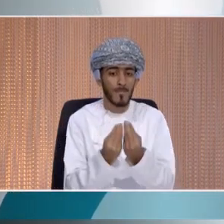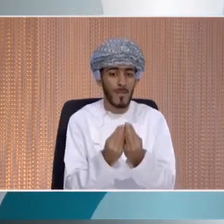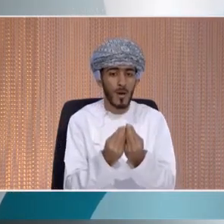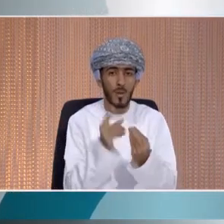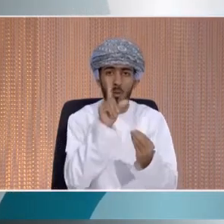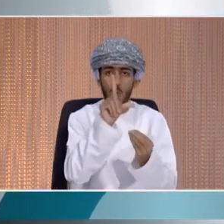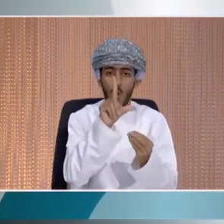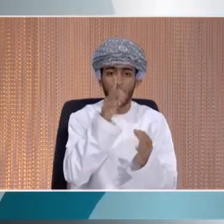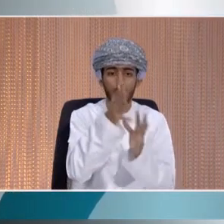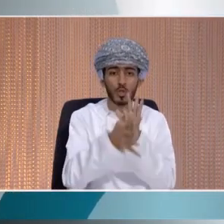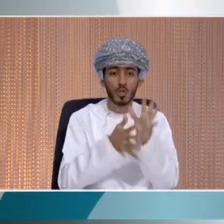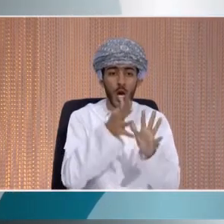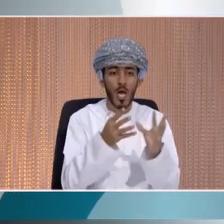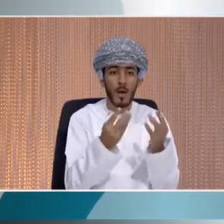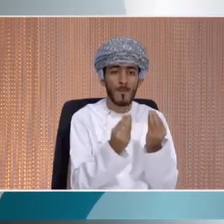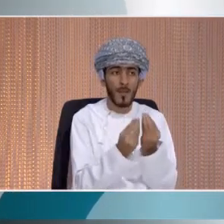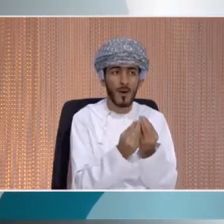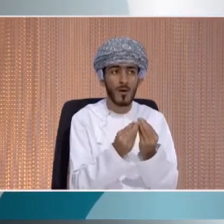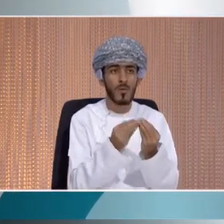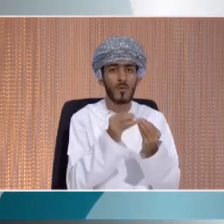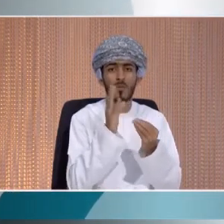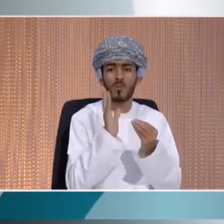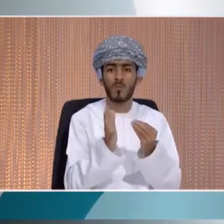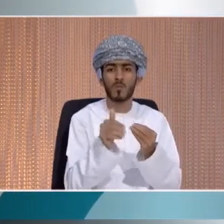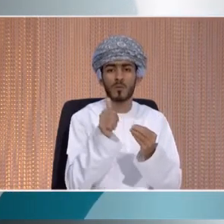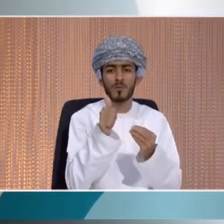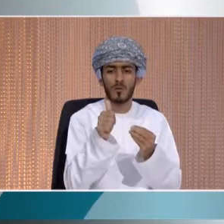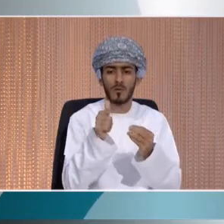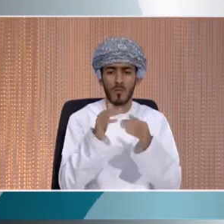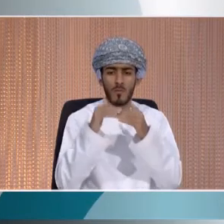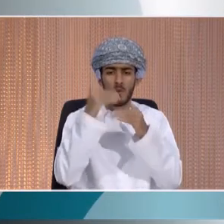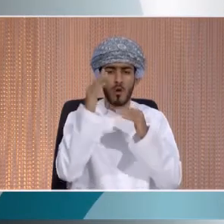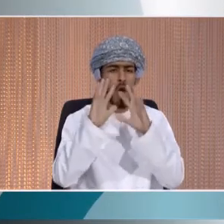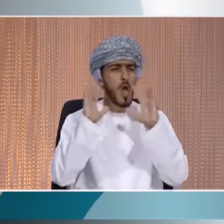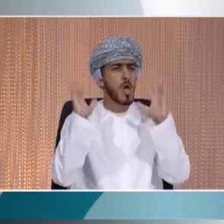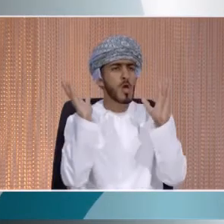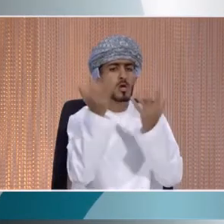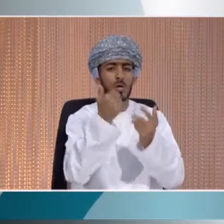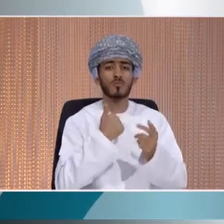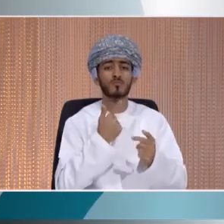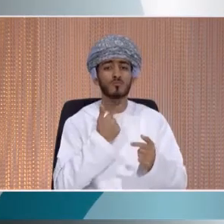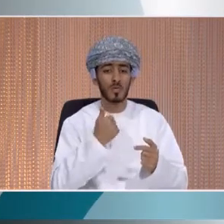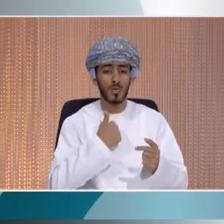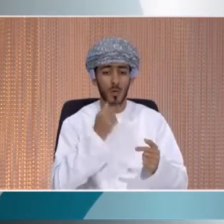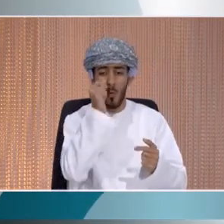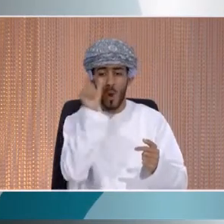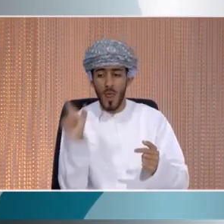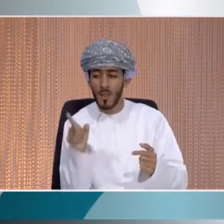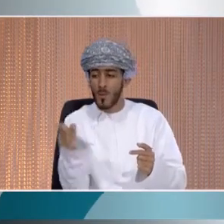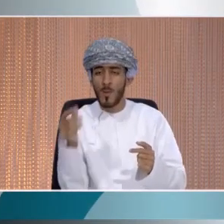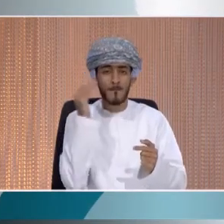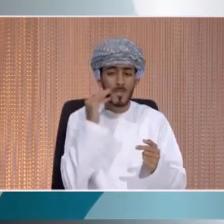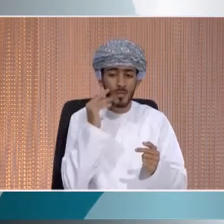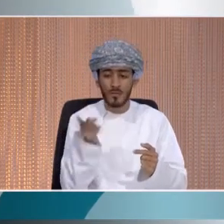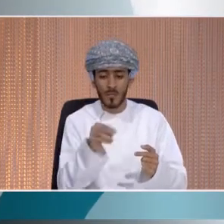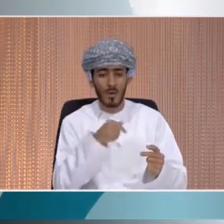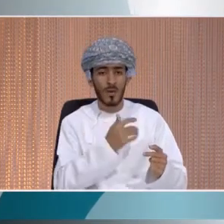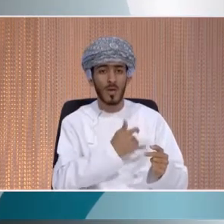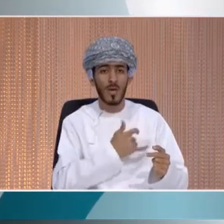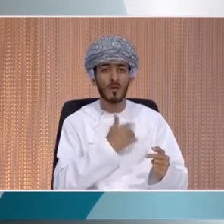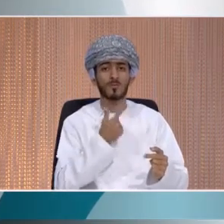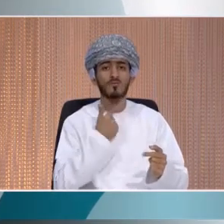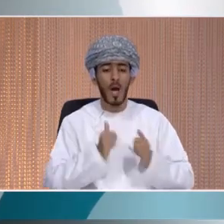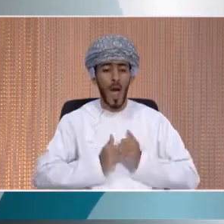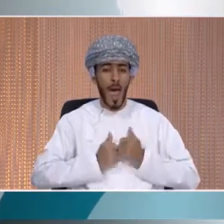وبلغة الإشارة، يقدر أن ينقل كل ما في قلبه وفي نفسه وفي مكنون حياته